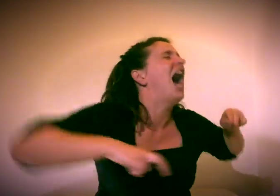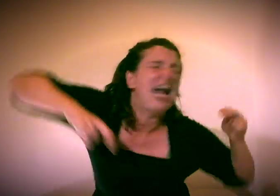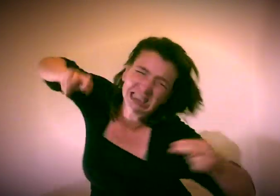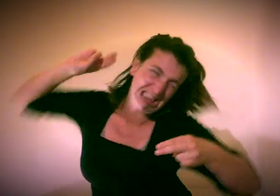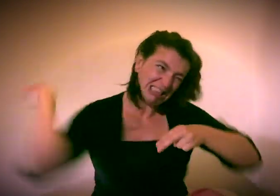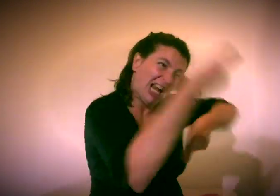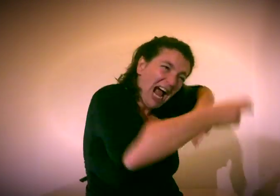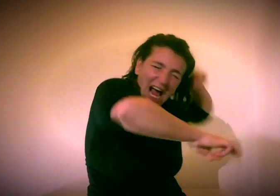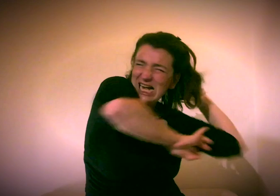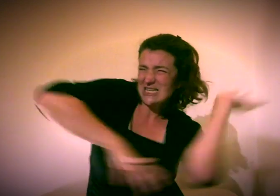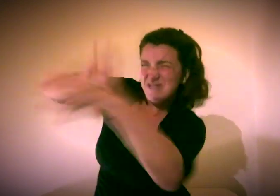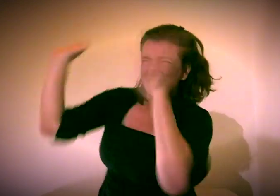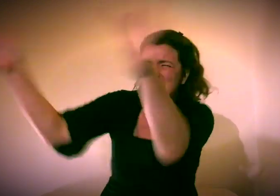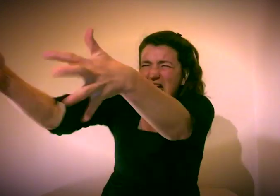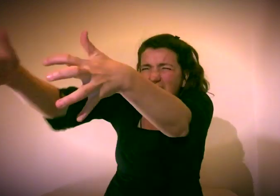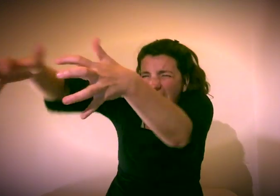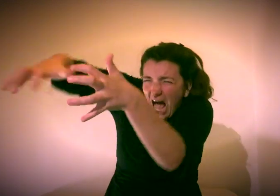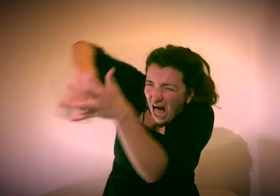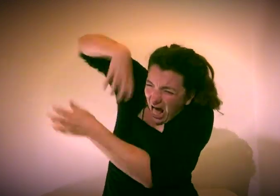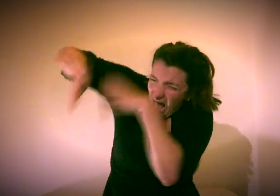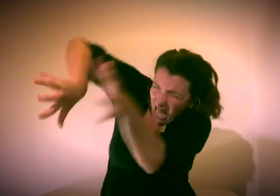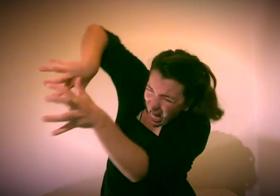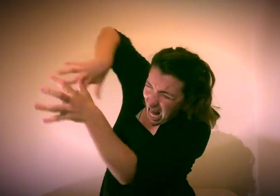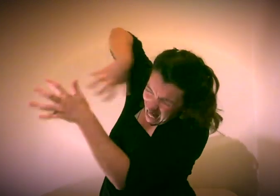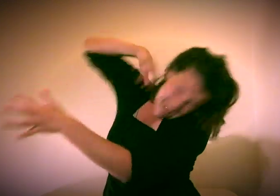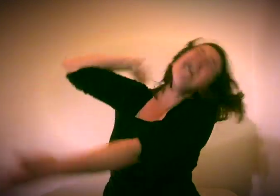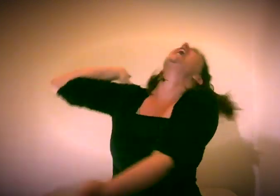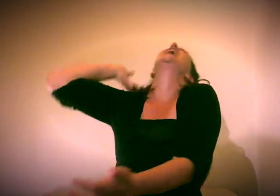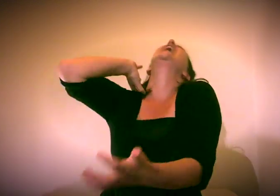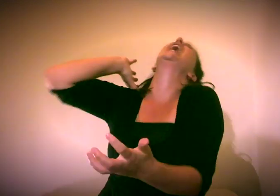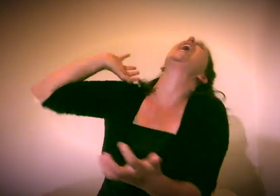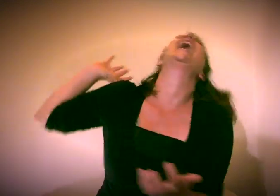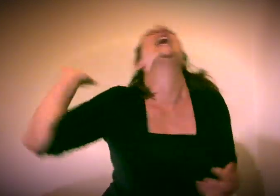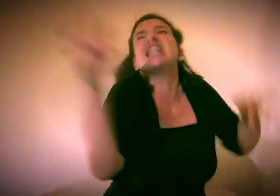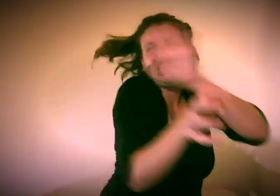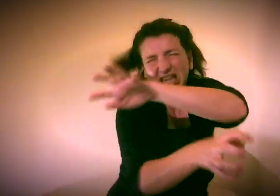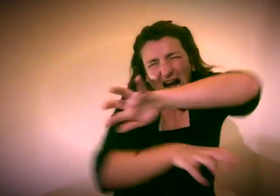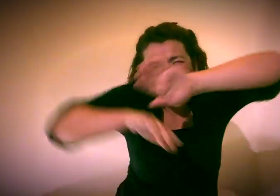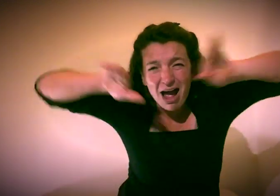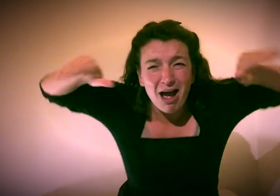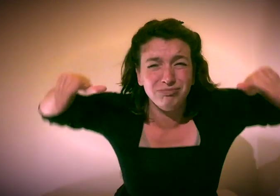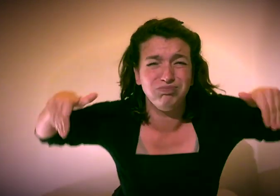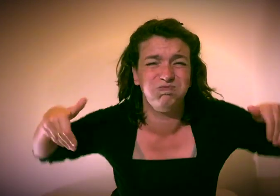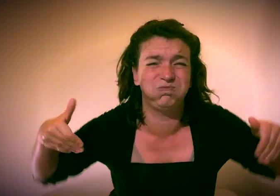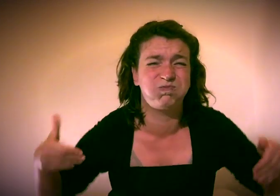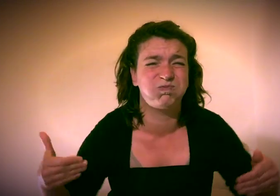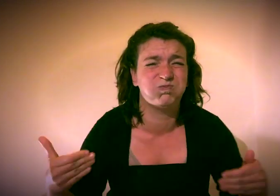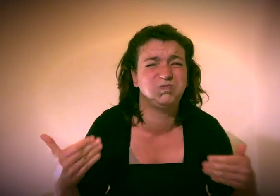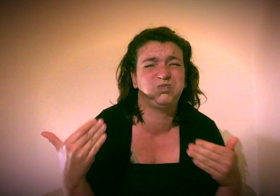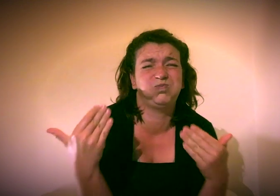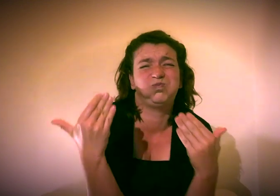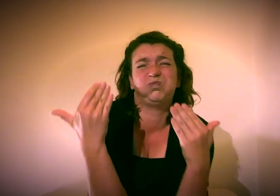Toute la nuit, ils luttèrent, essayant de se déchirer de leurs énormes crocs, monstres écumants de